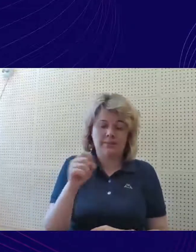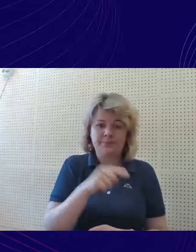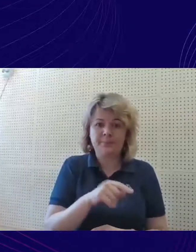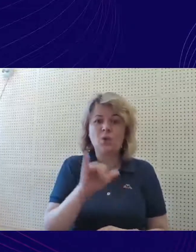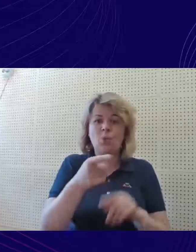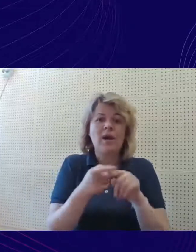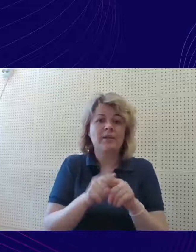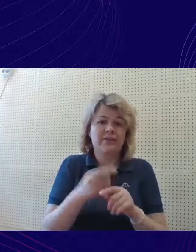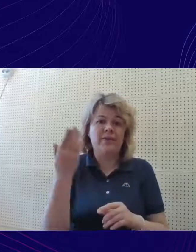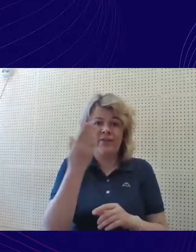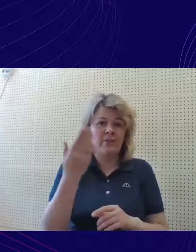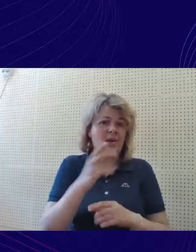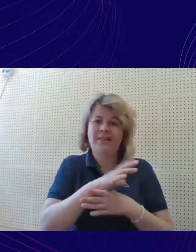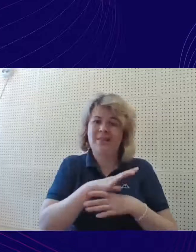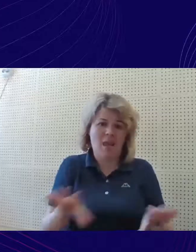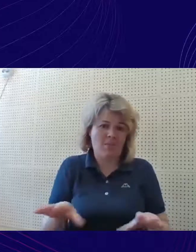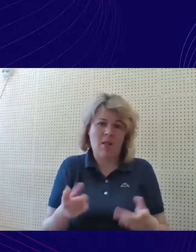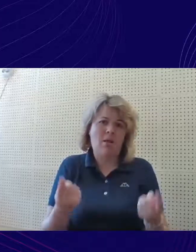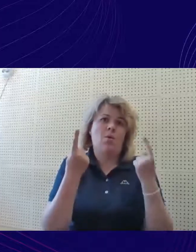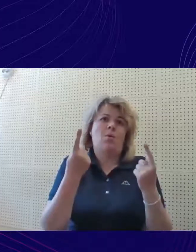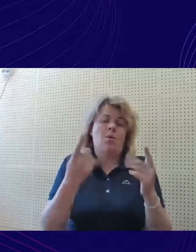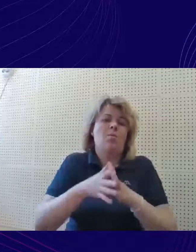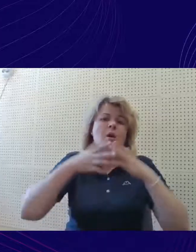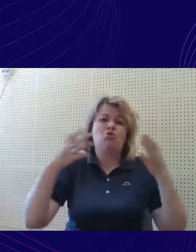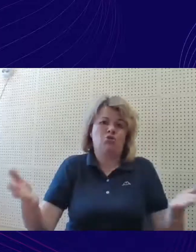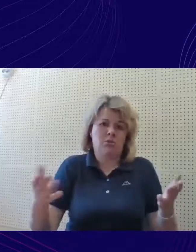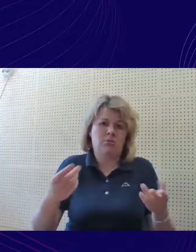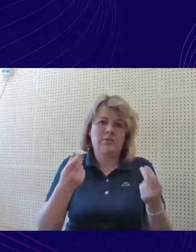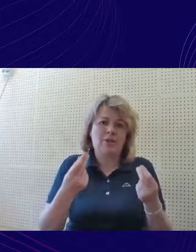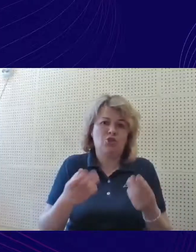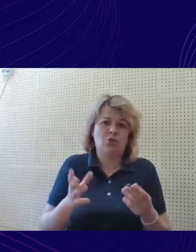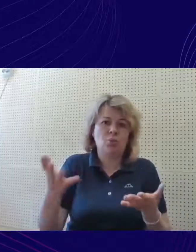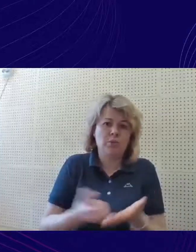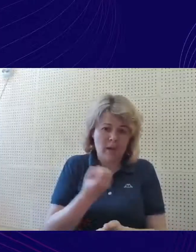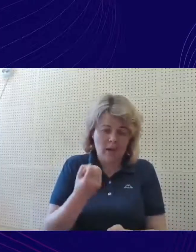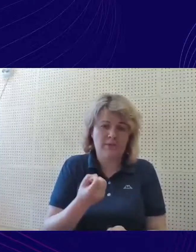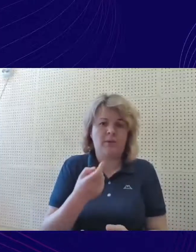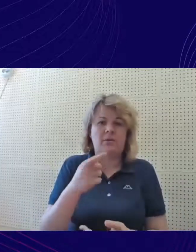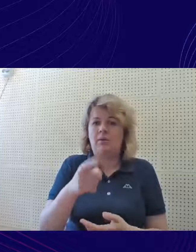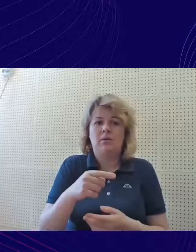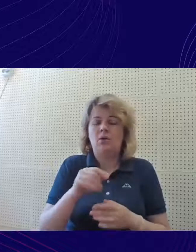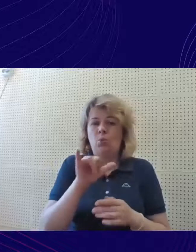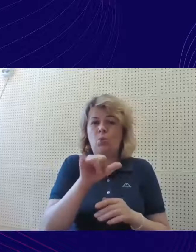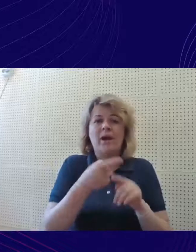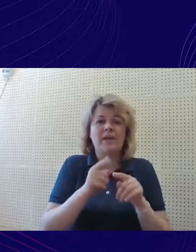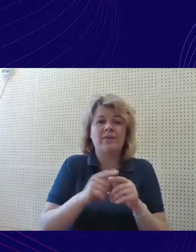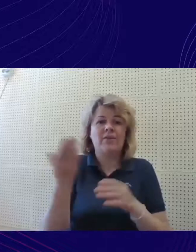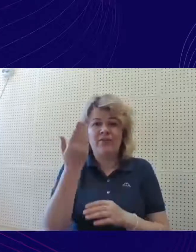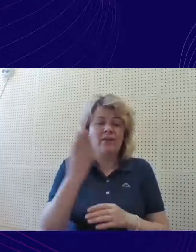никогда больших кассовых успехов, у этого фильма никогда не было огромной зрительской аудитории, но для меня